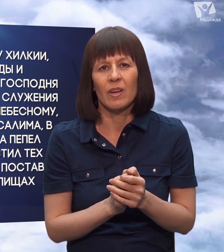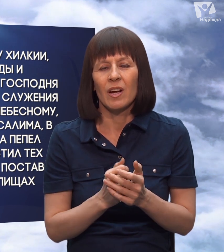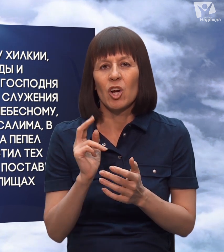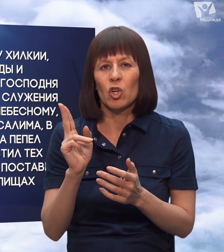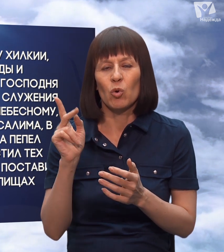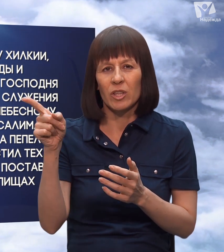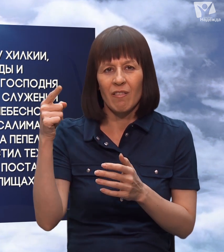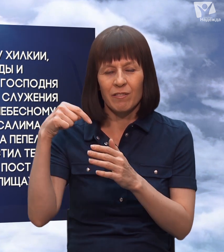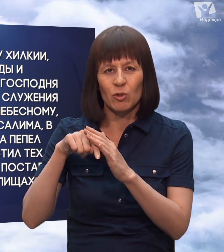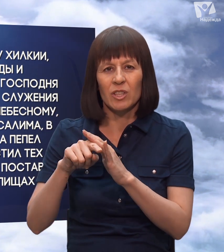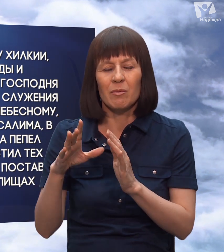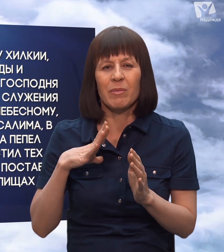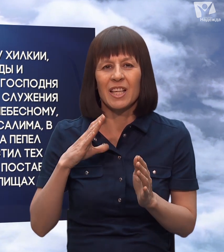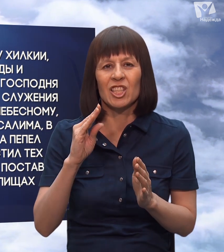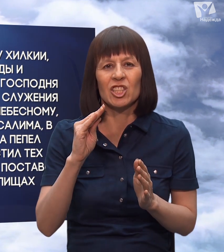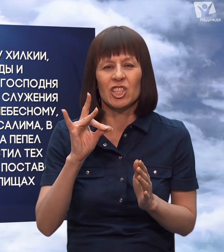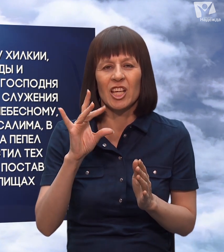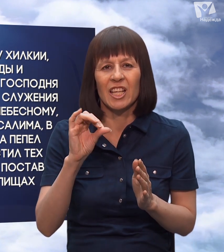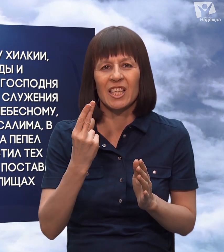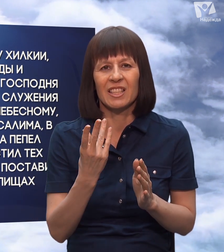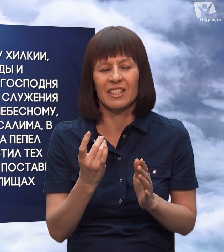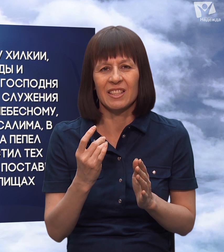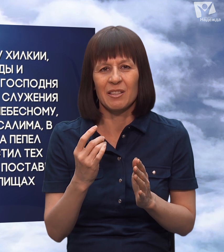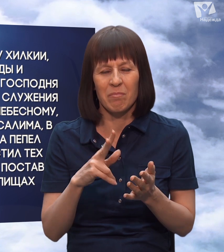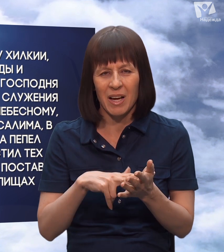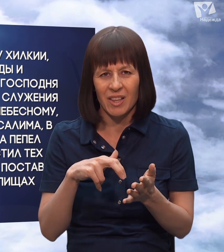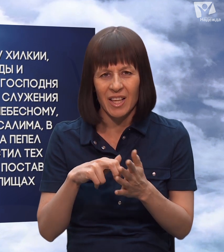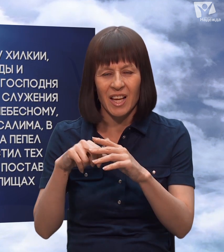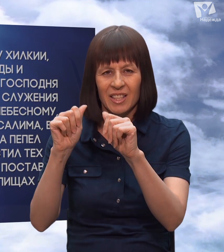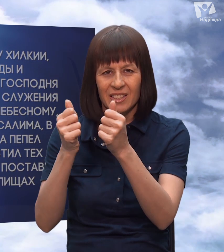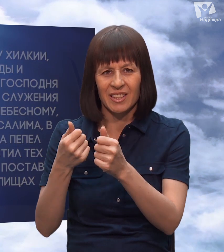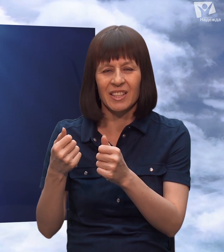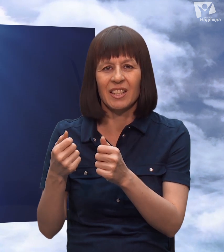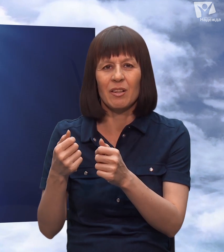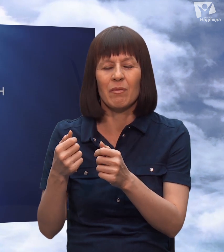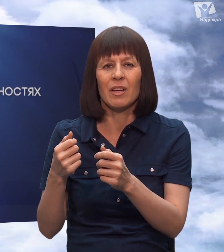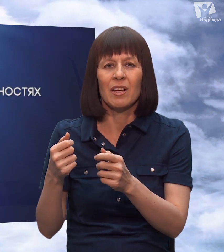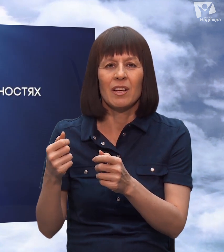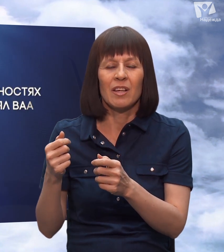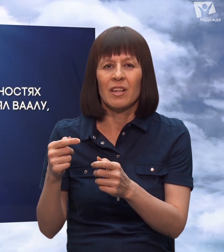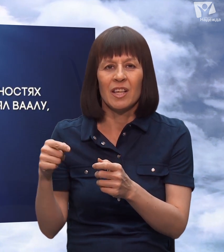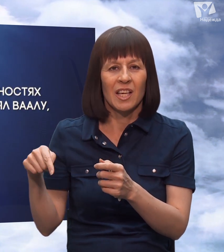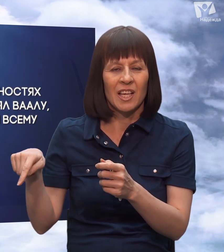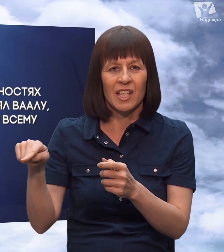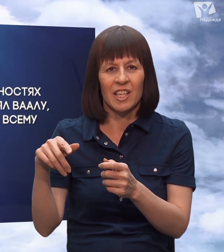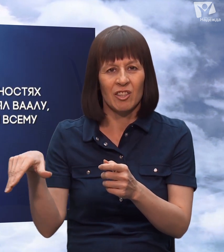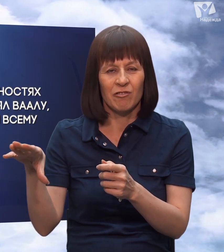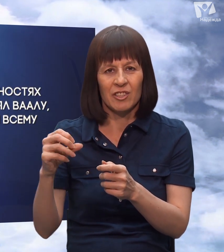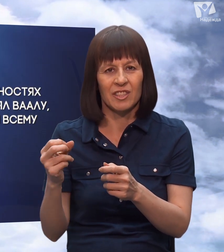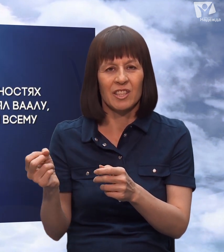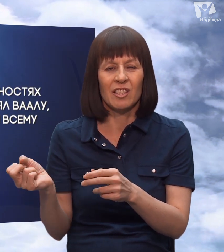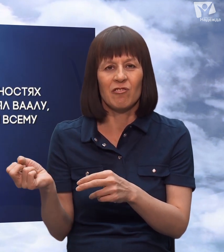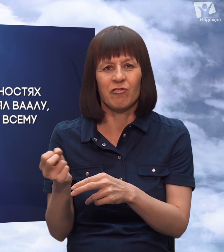это сместить жрецов которых царь иудейские поставили совершать курение в капищах за городом в